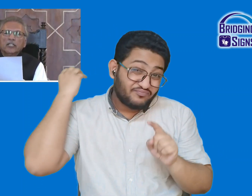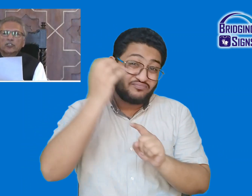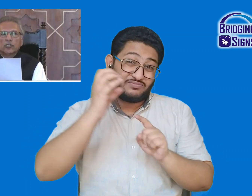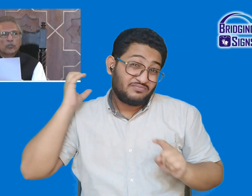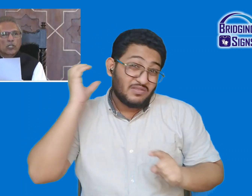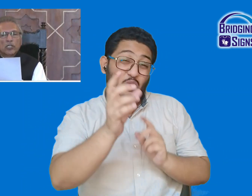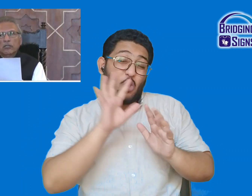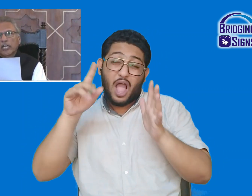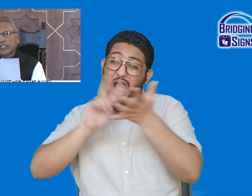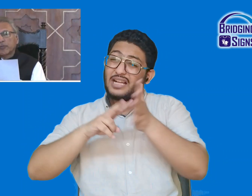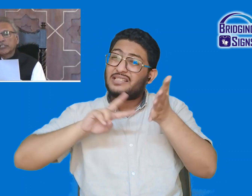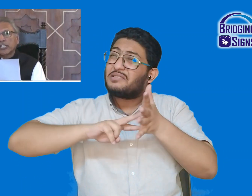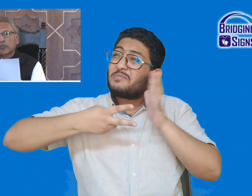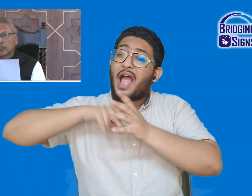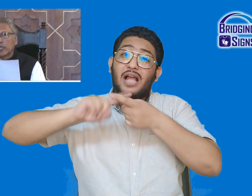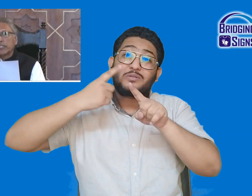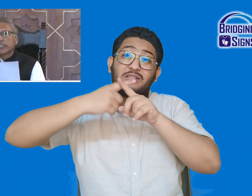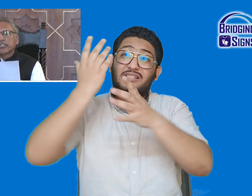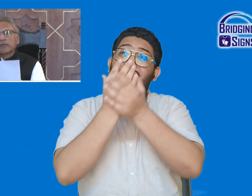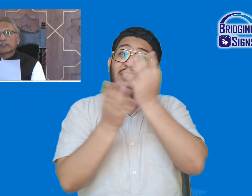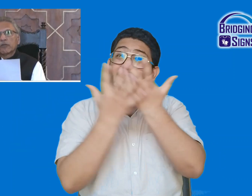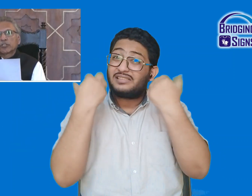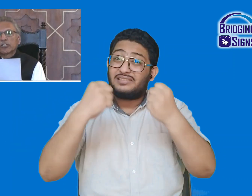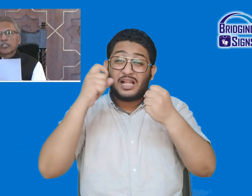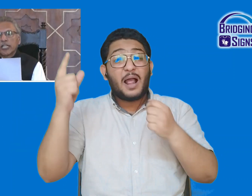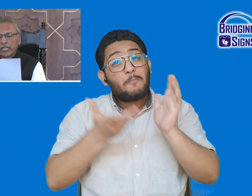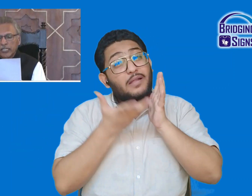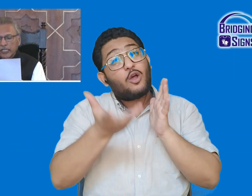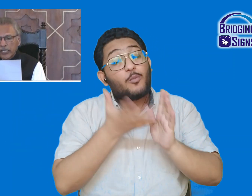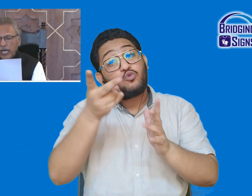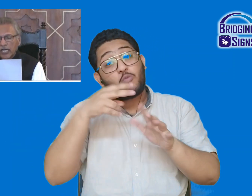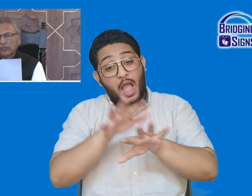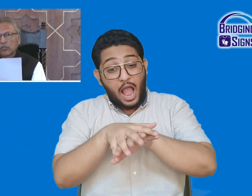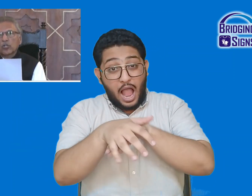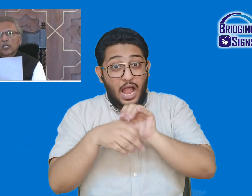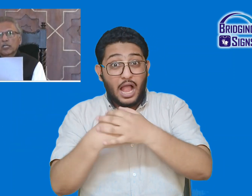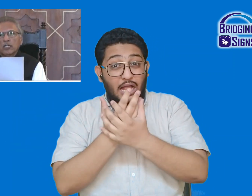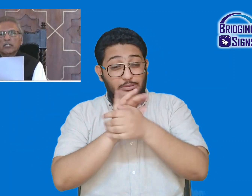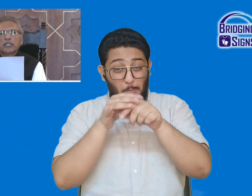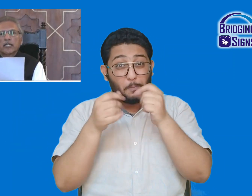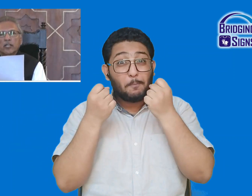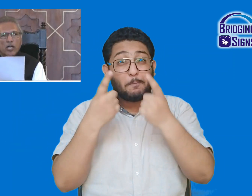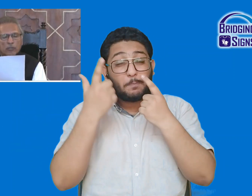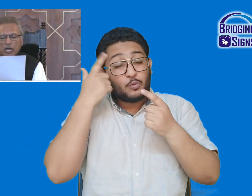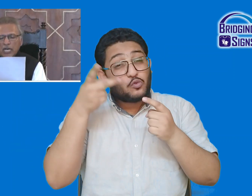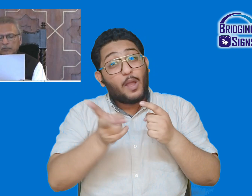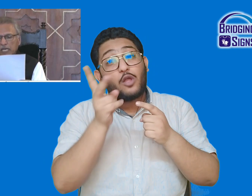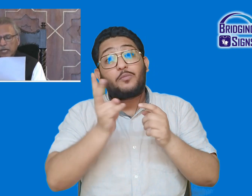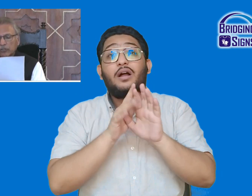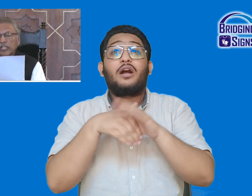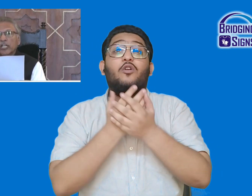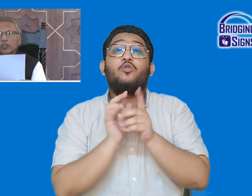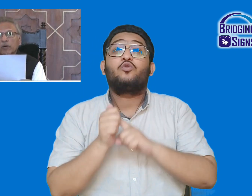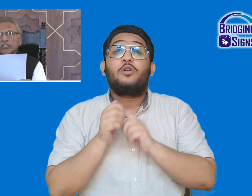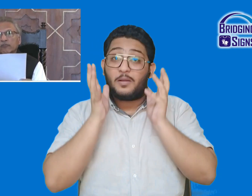سارے جو ایکسپرٹس ہیں انہوں نے بھی اس چیز کا مشورہ مسلسل دیا ہے کہ ہاتھ دھو کر نکلیں اور ہاتھ بار